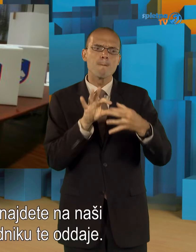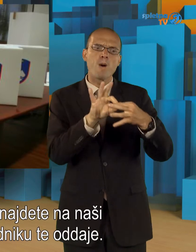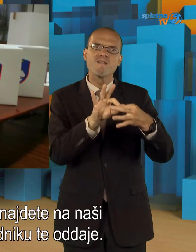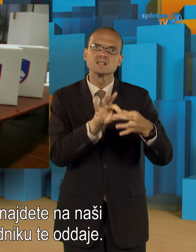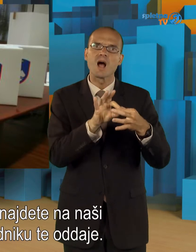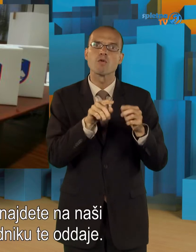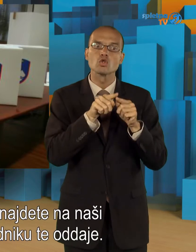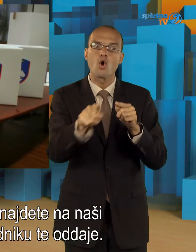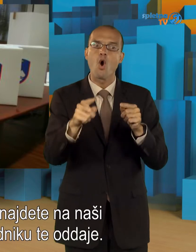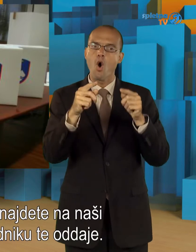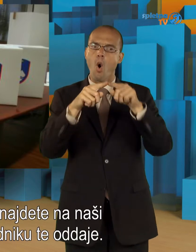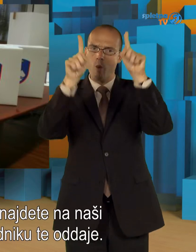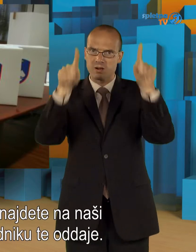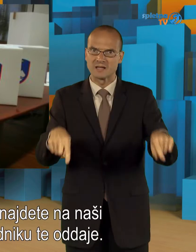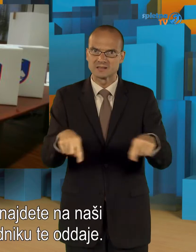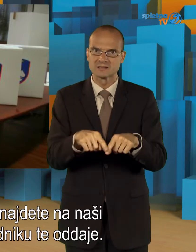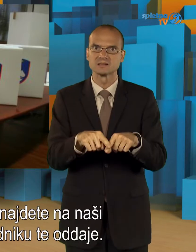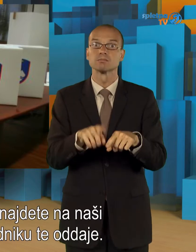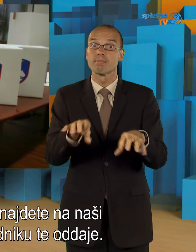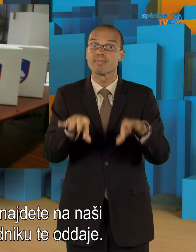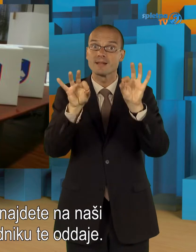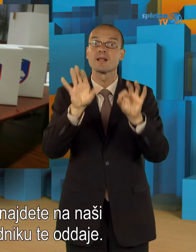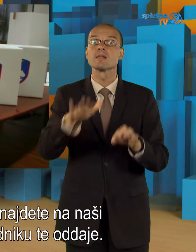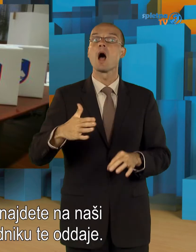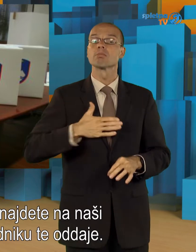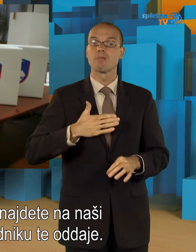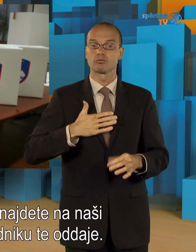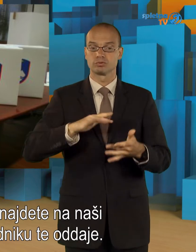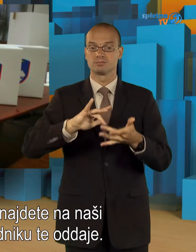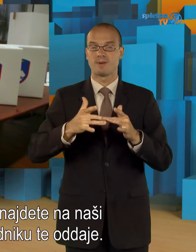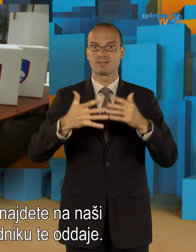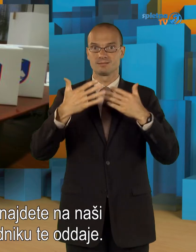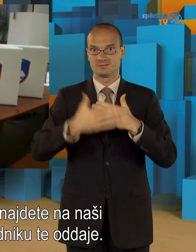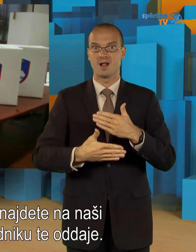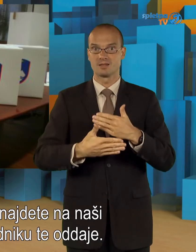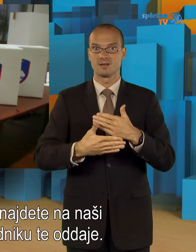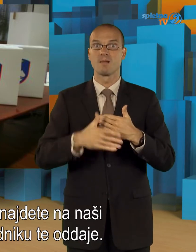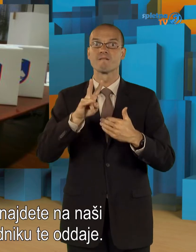Povezavo do obrazcev najdete na naši spletni strani v napovedniku te oddaje.